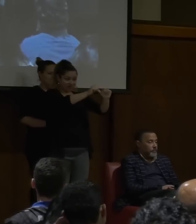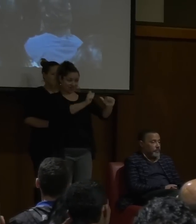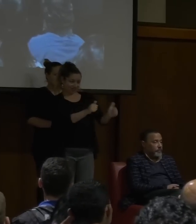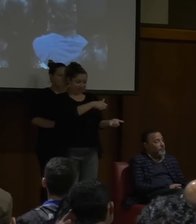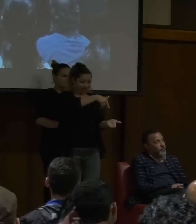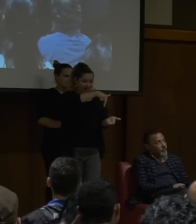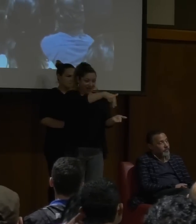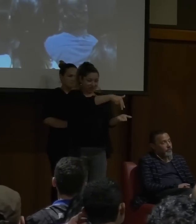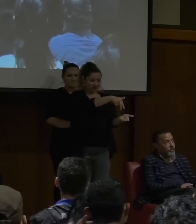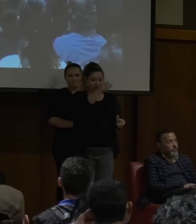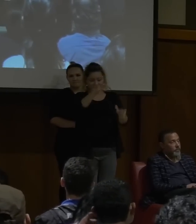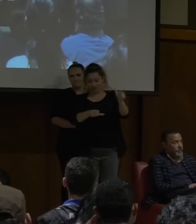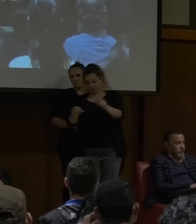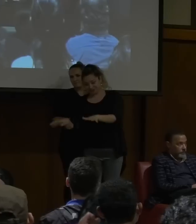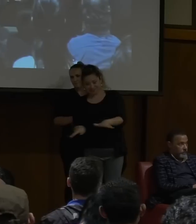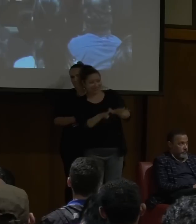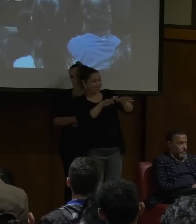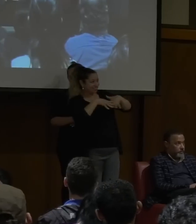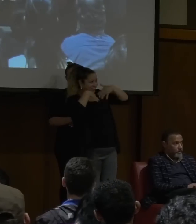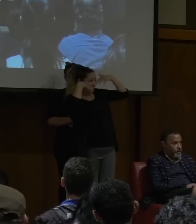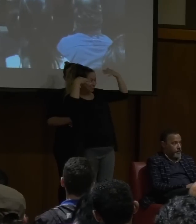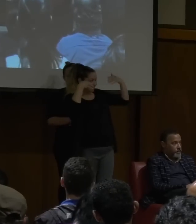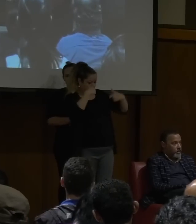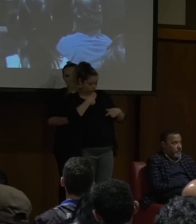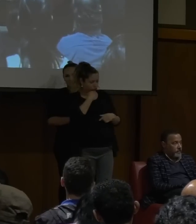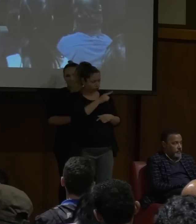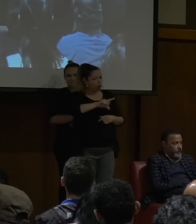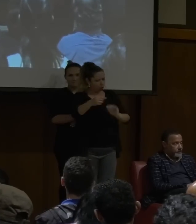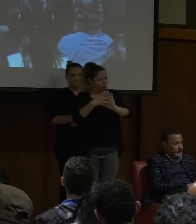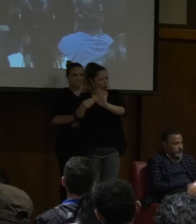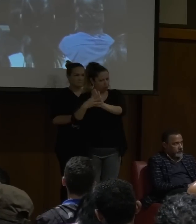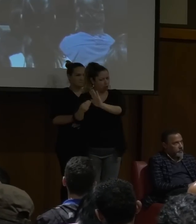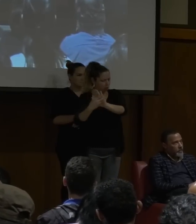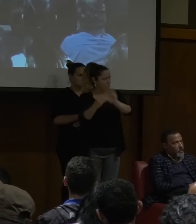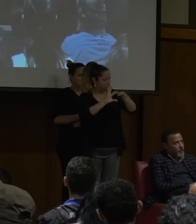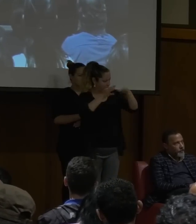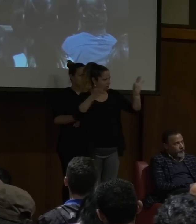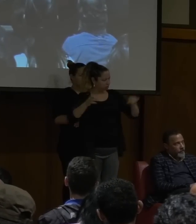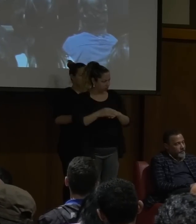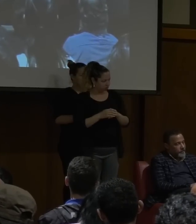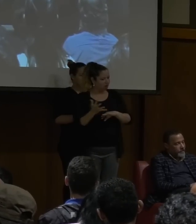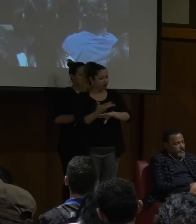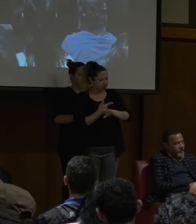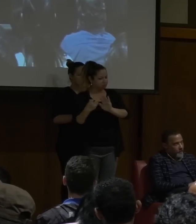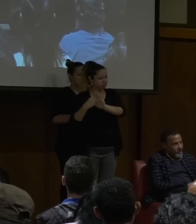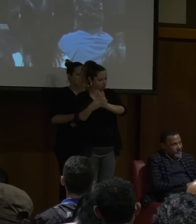sabana. No lo digo yo, lo dice también Peter Manjarrés y muchos otros artistas.